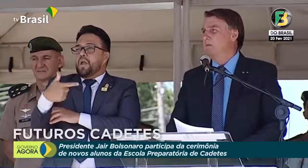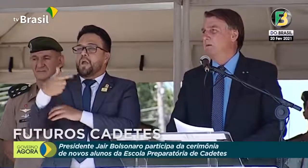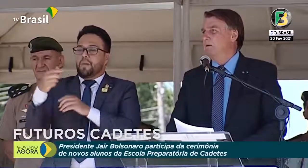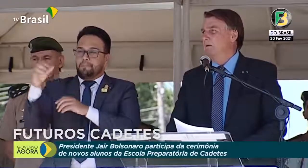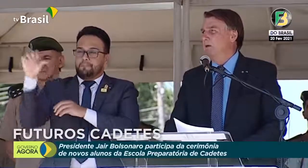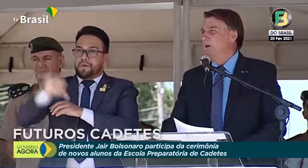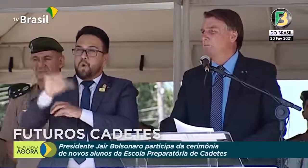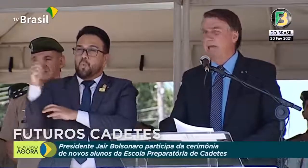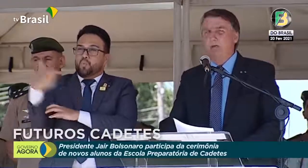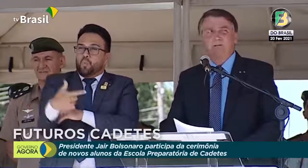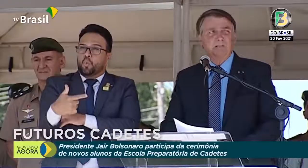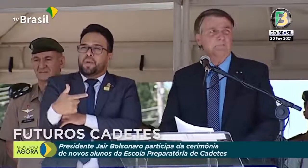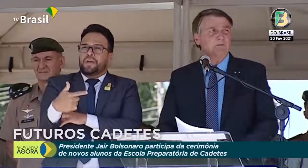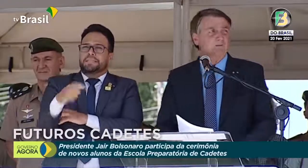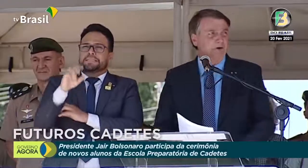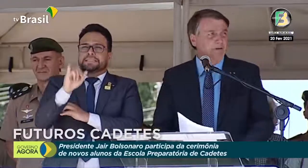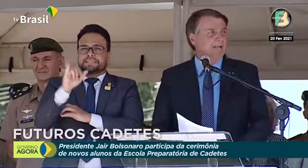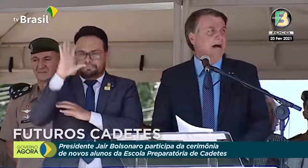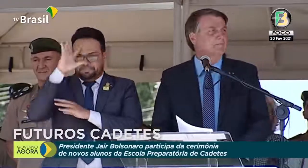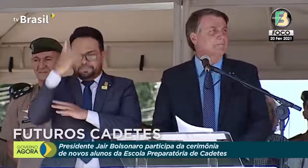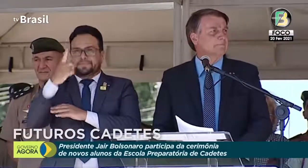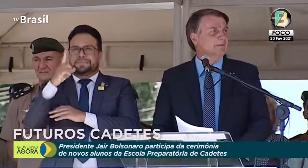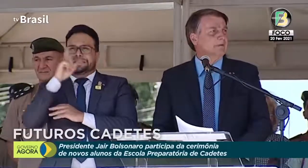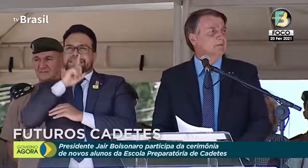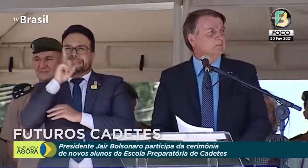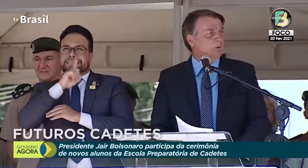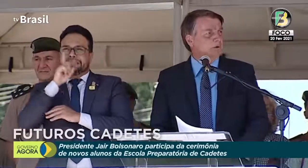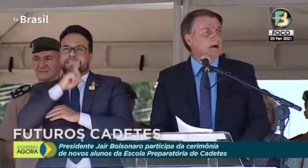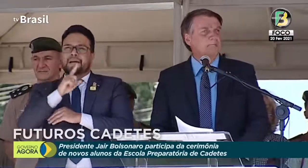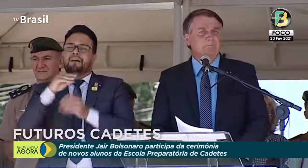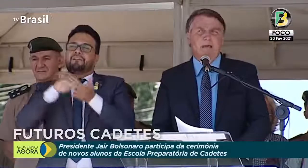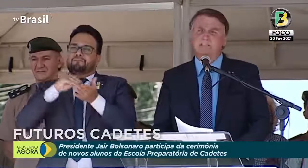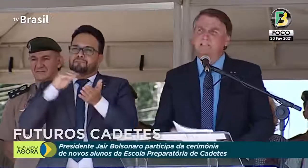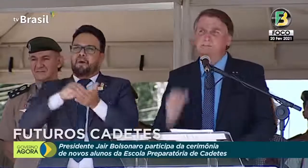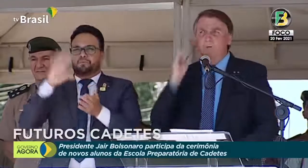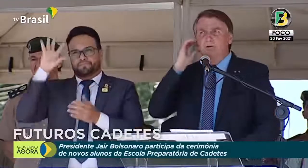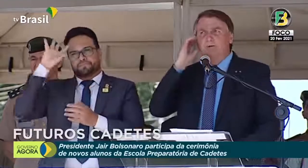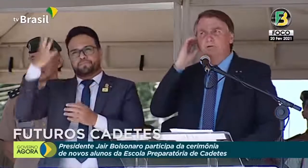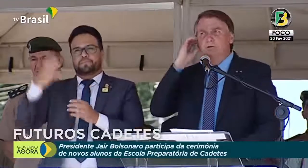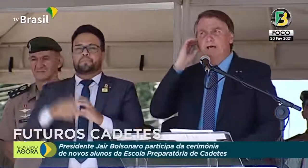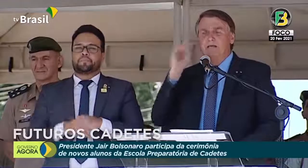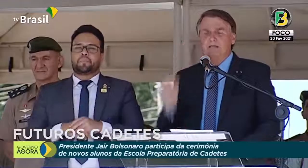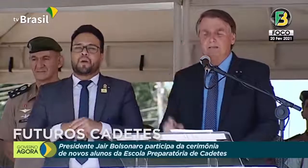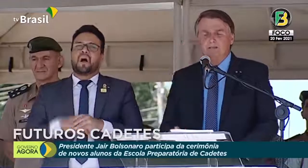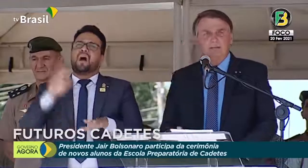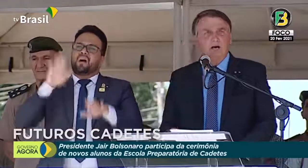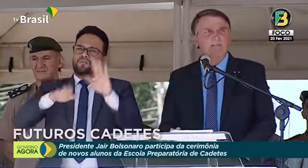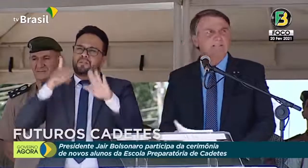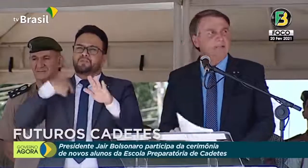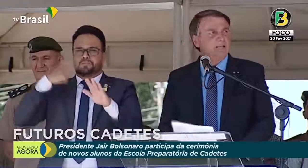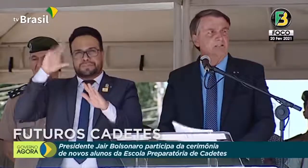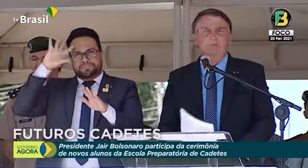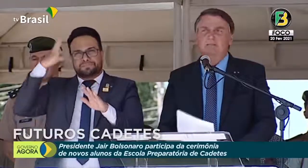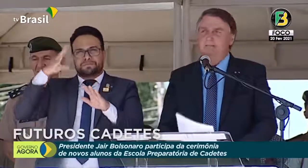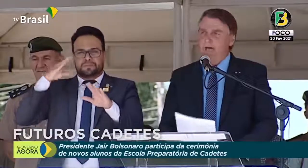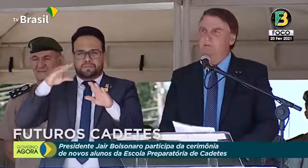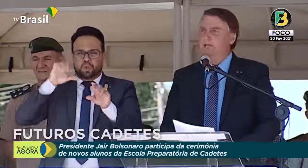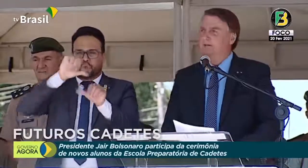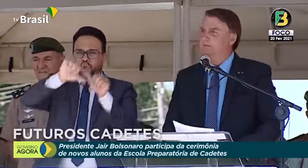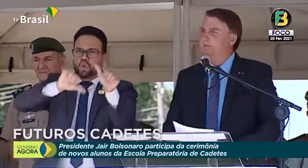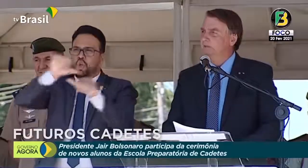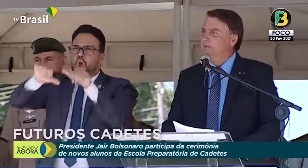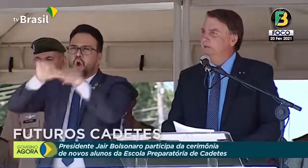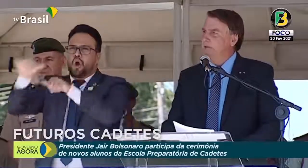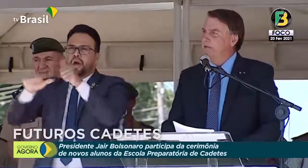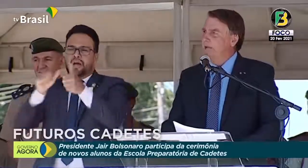indecisão. Eu tenho que governar, trocar as peças que, porventura, não estejam